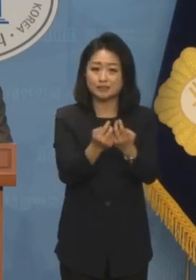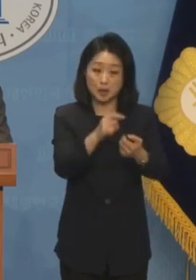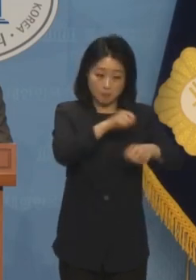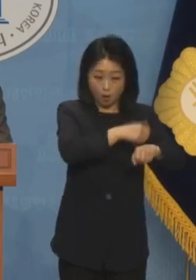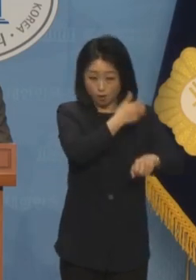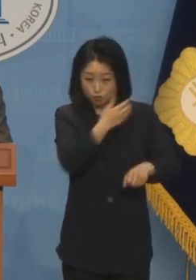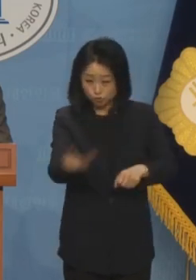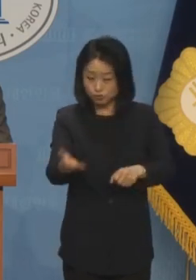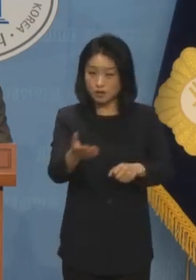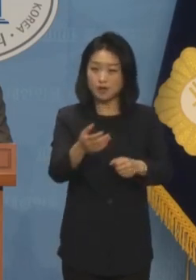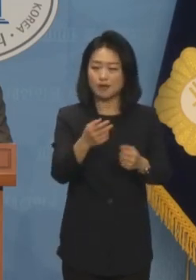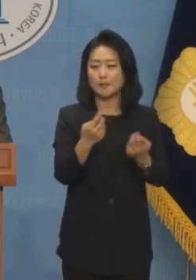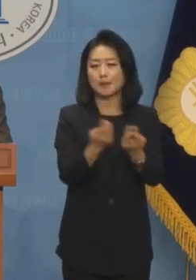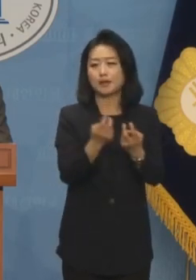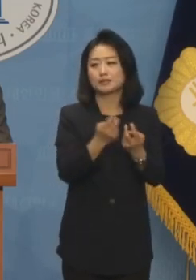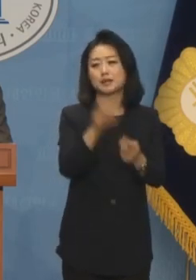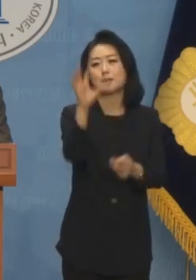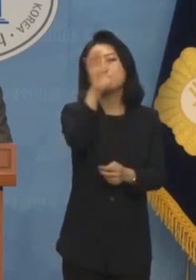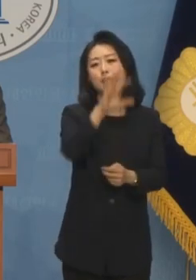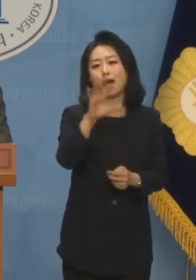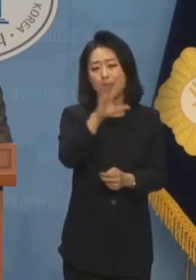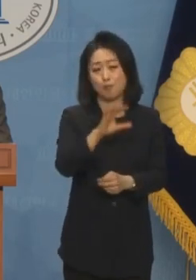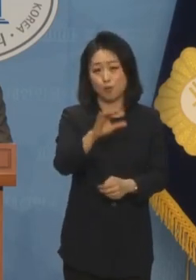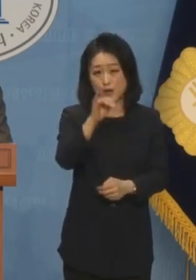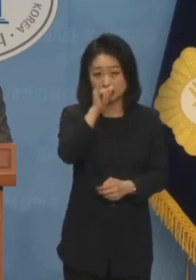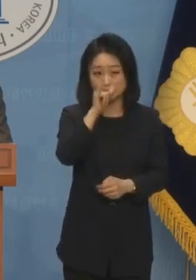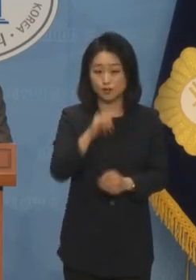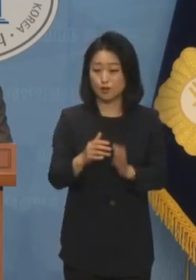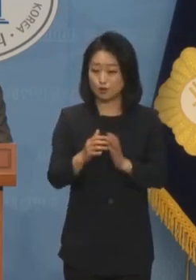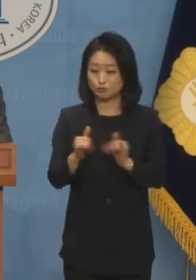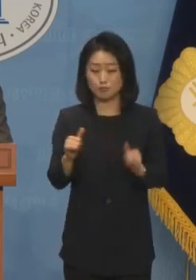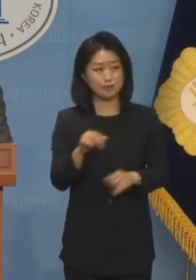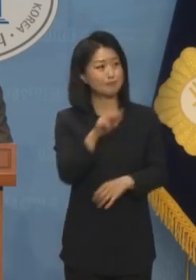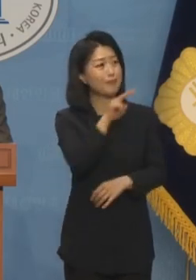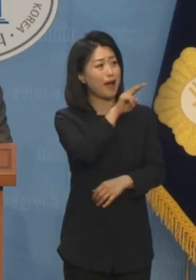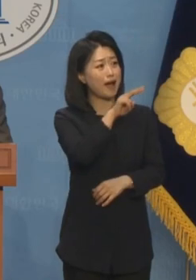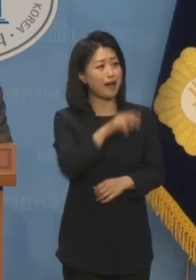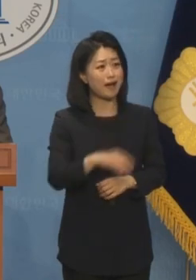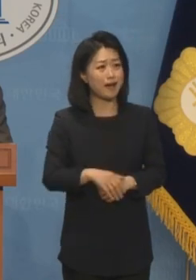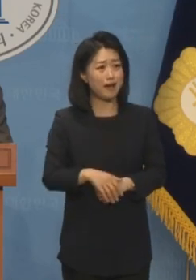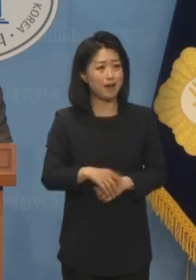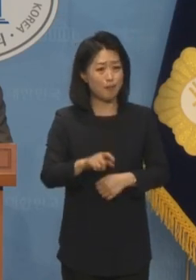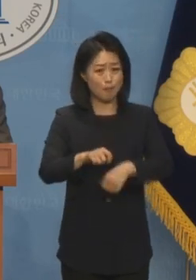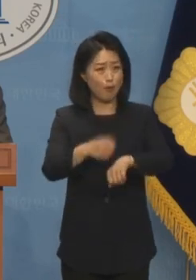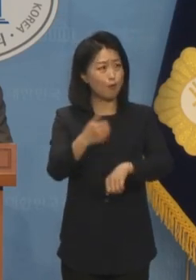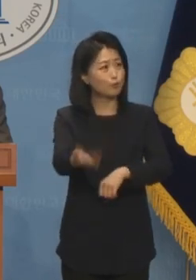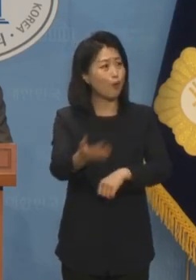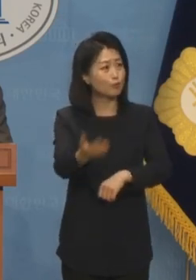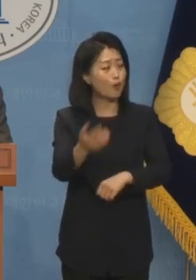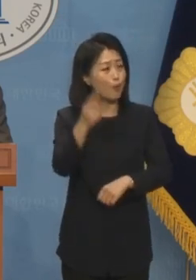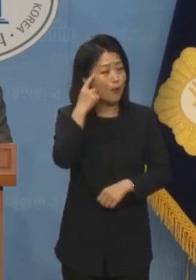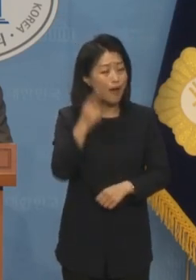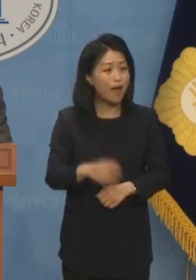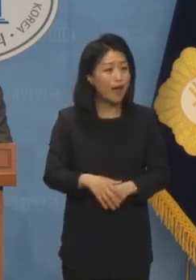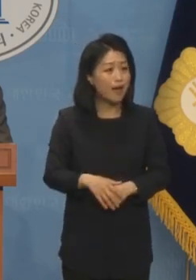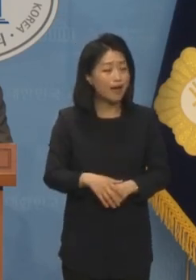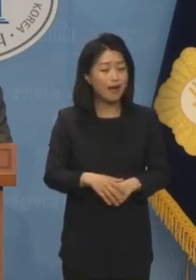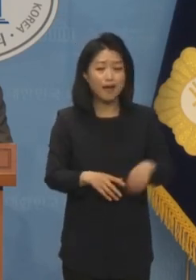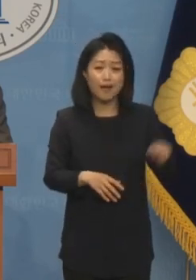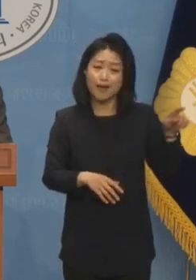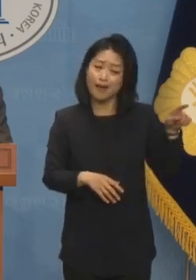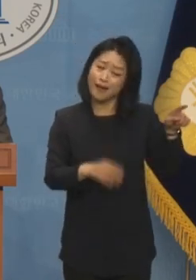구질구질합니다. 국민의 눈에도 이제는 징계가 아니라 얼차려 같은 언론 기강잡기로 보일